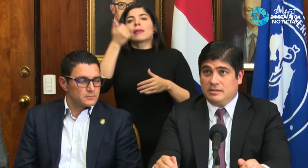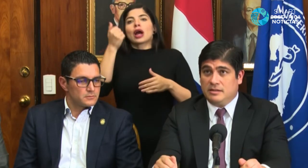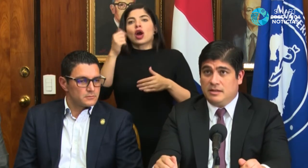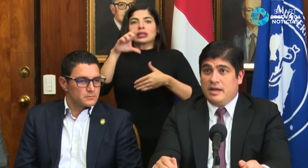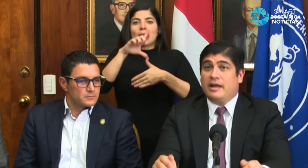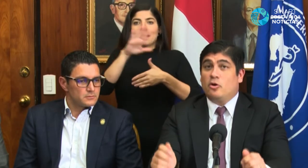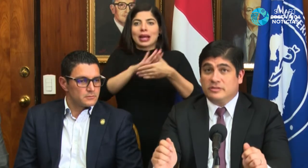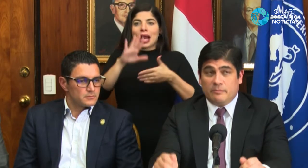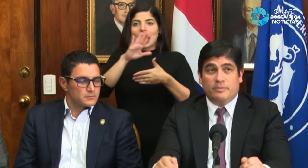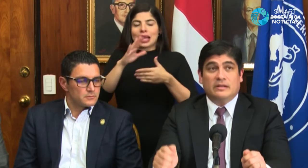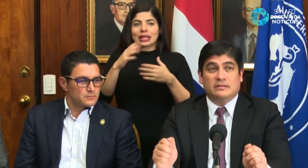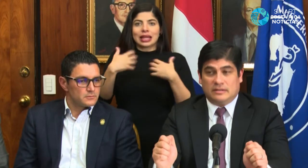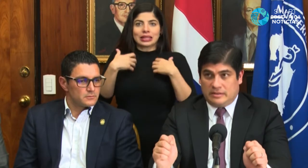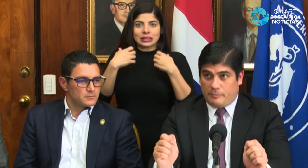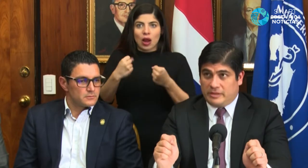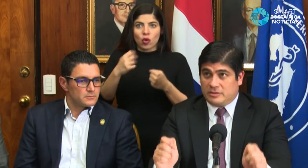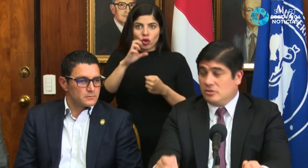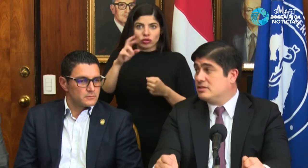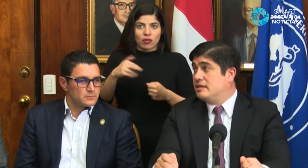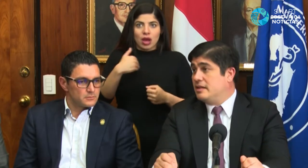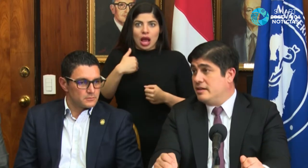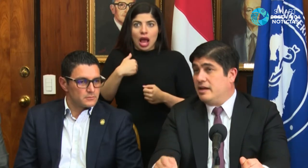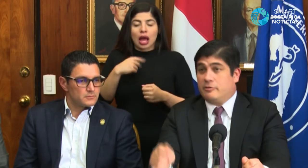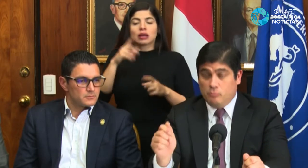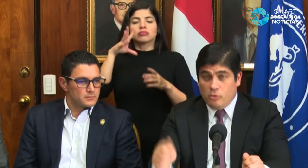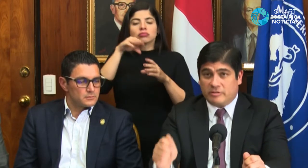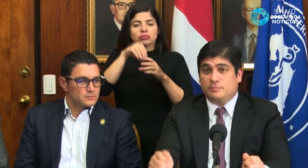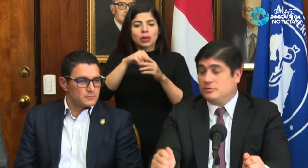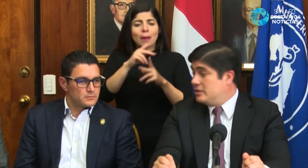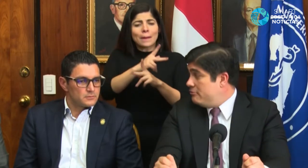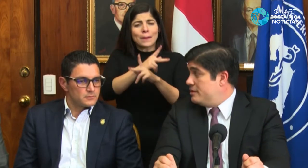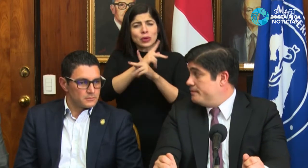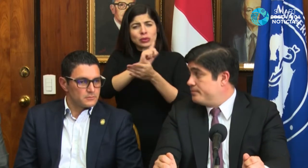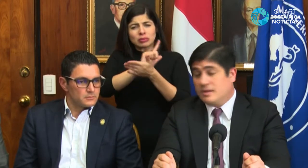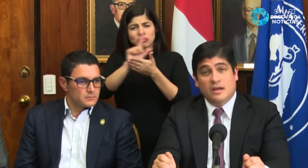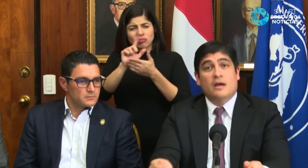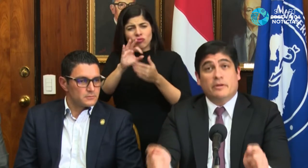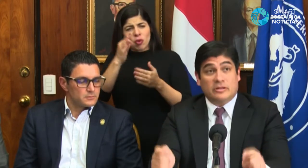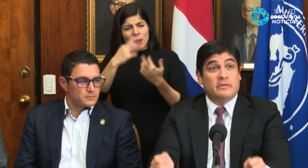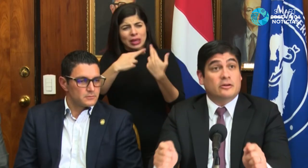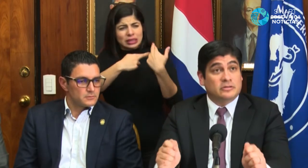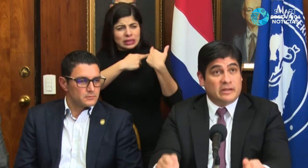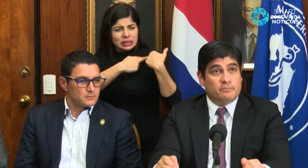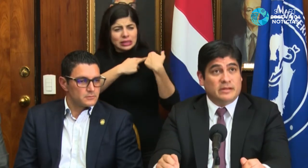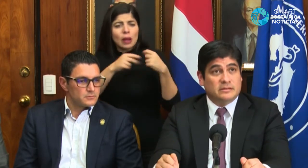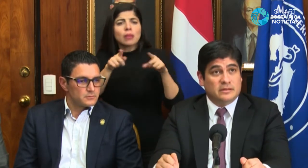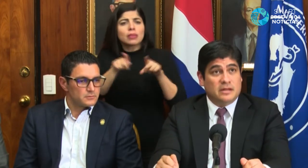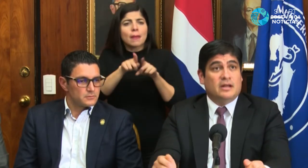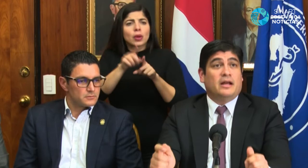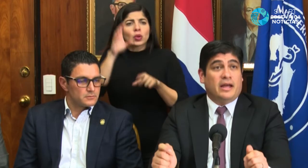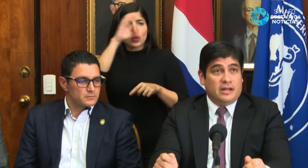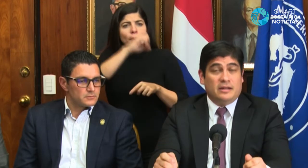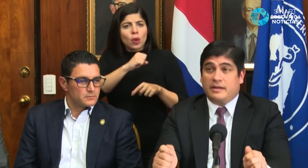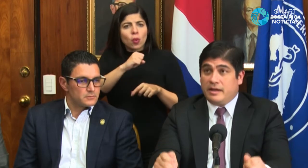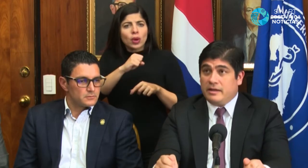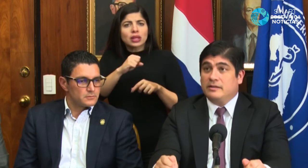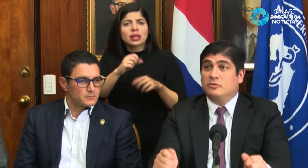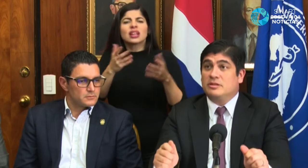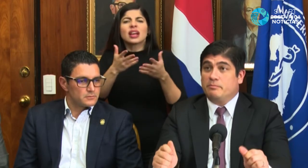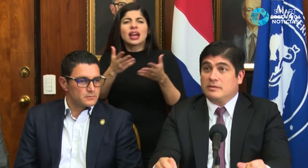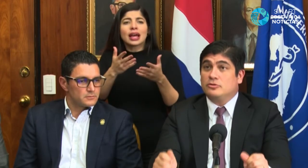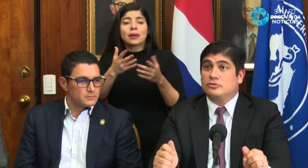Latina, contemplan la protección sanitaria muy responsable, pero también contemplan el